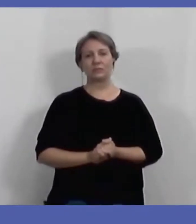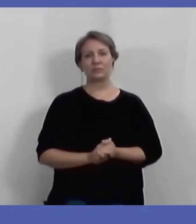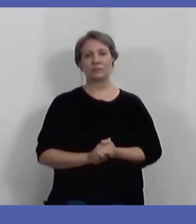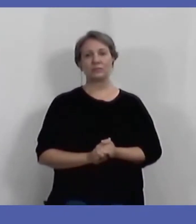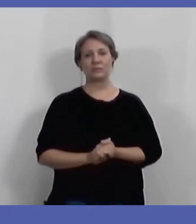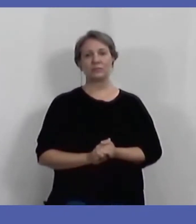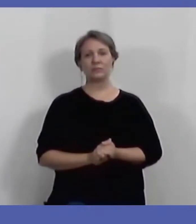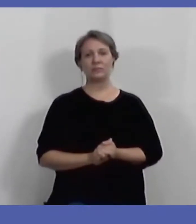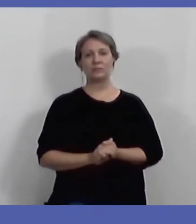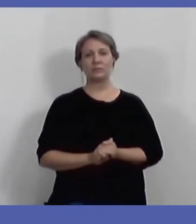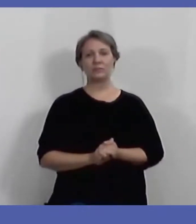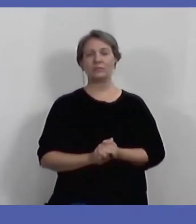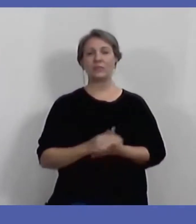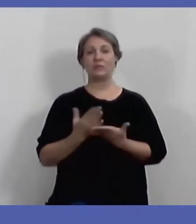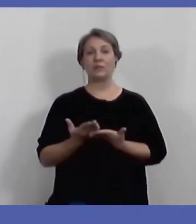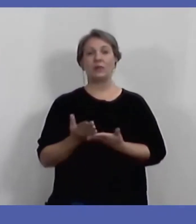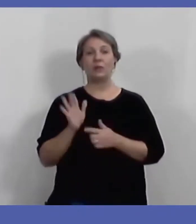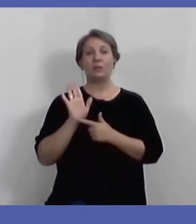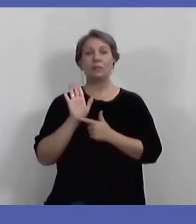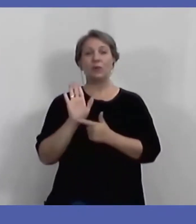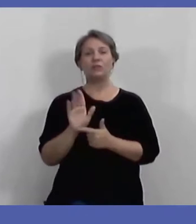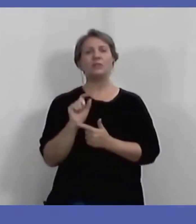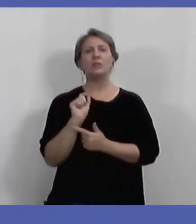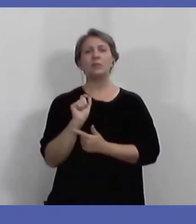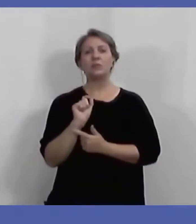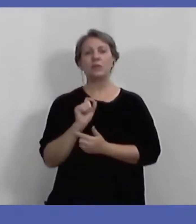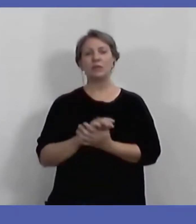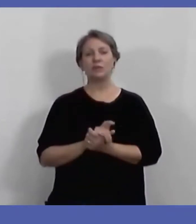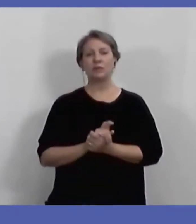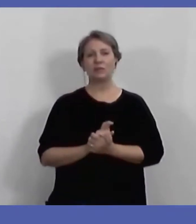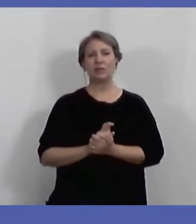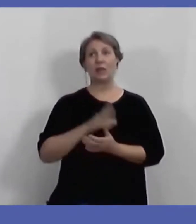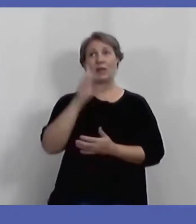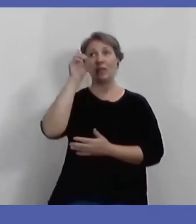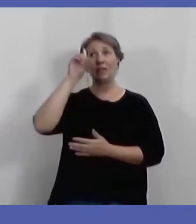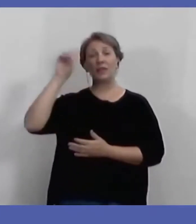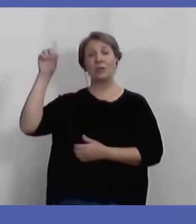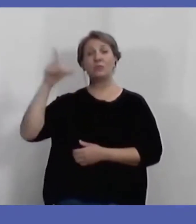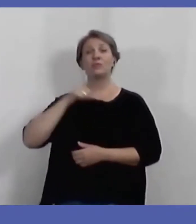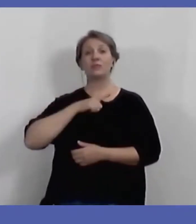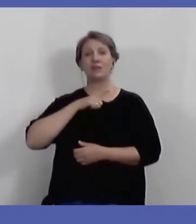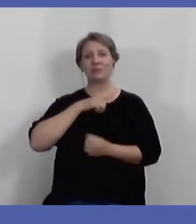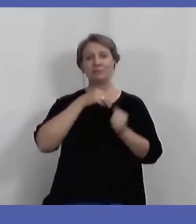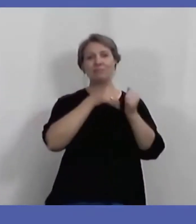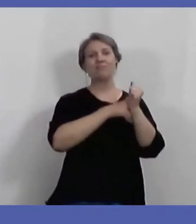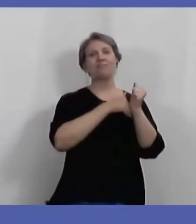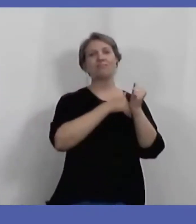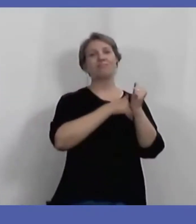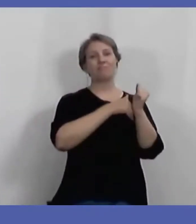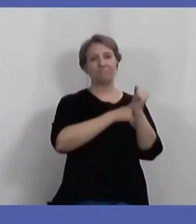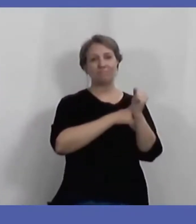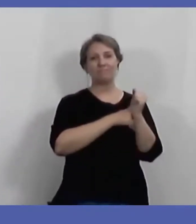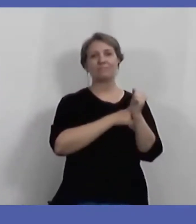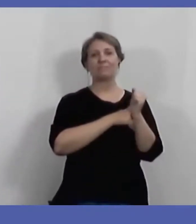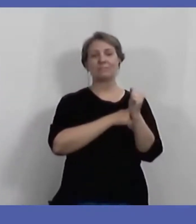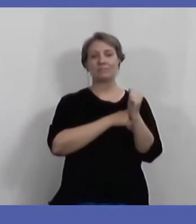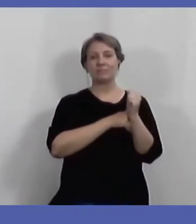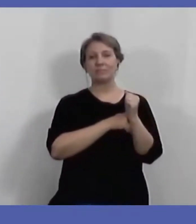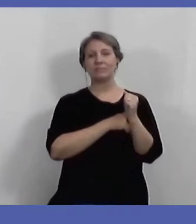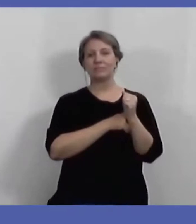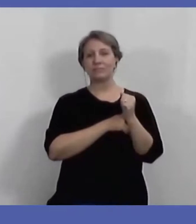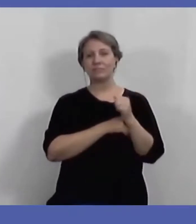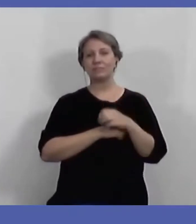aqui mostra para nós, Deus tem um mistério. Amém? Deus tem um